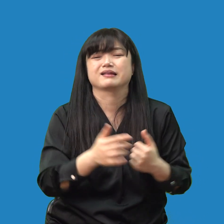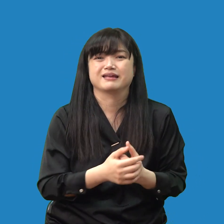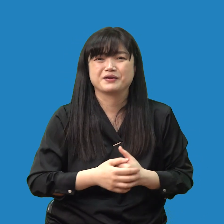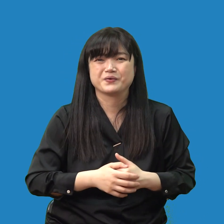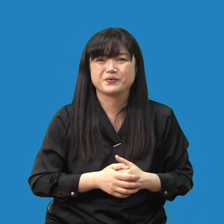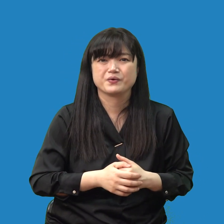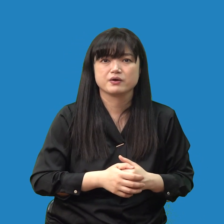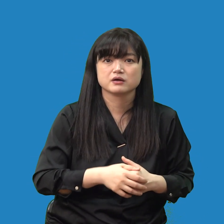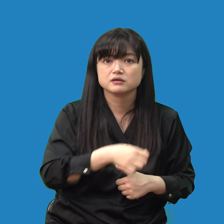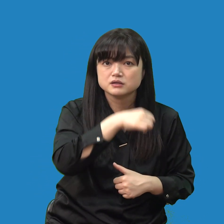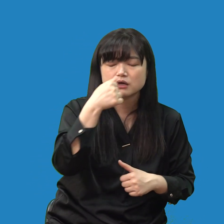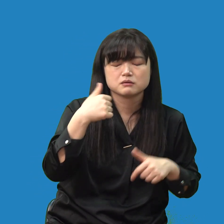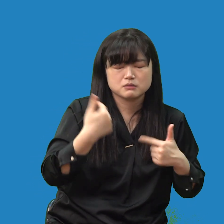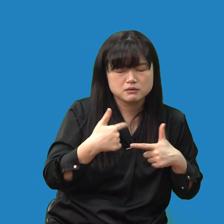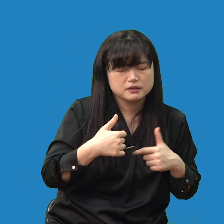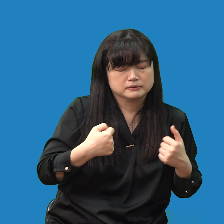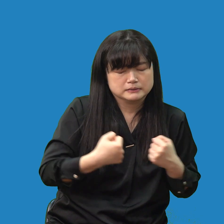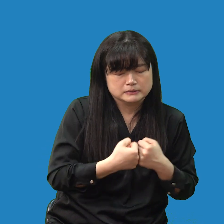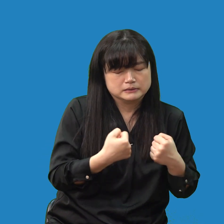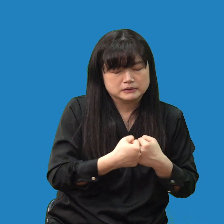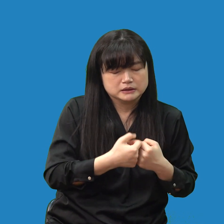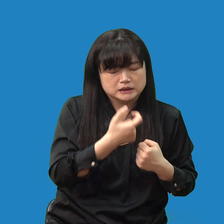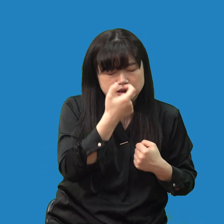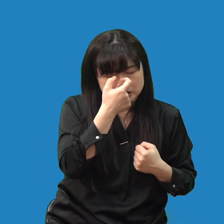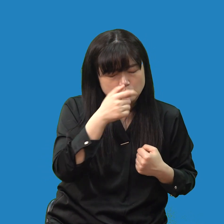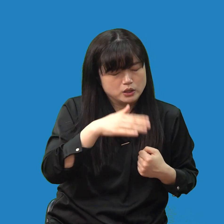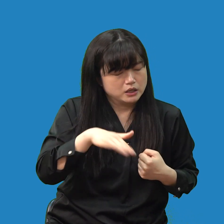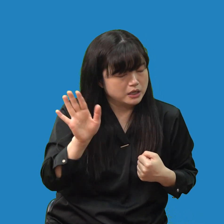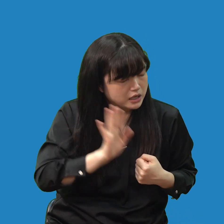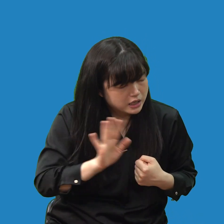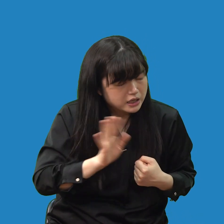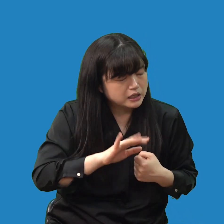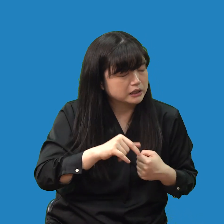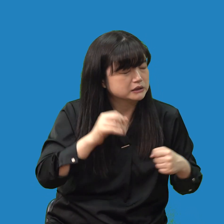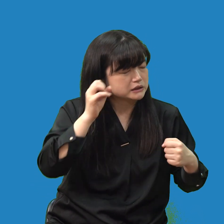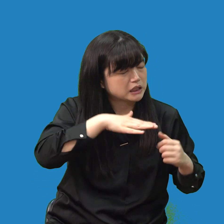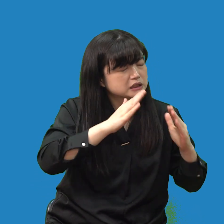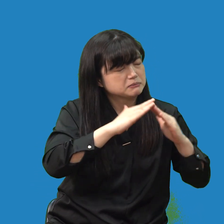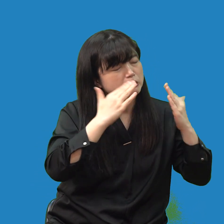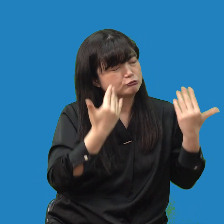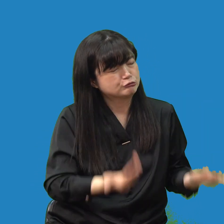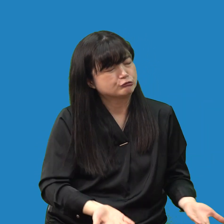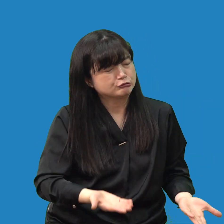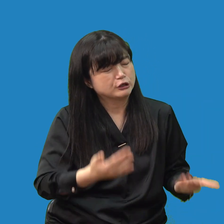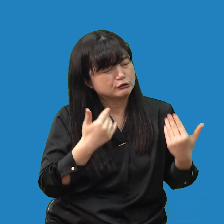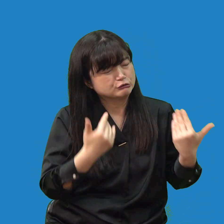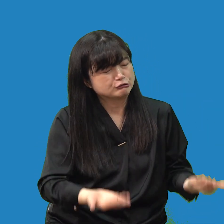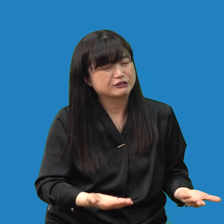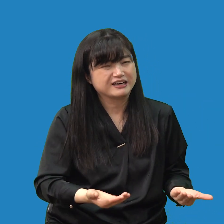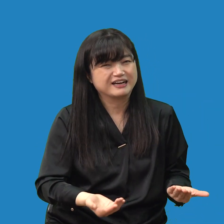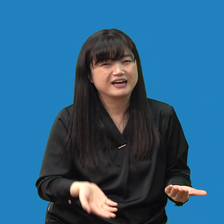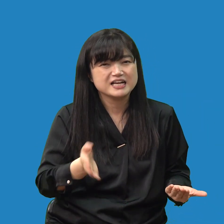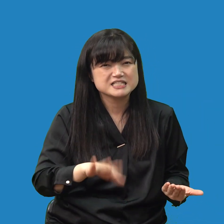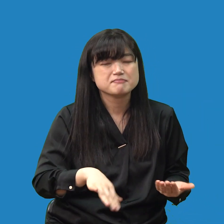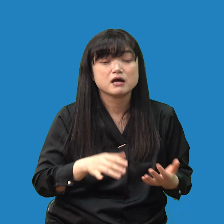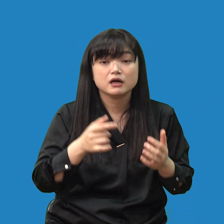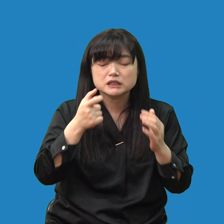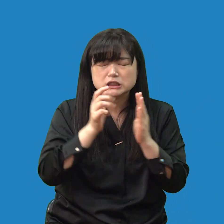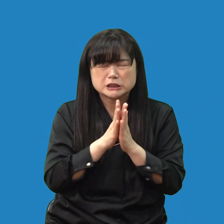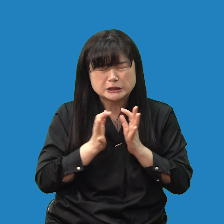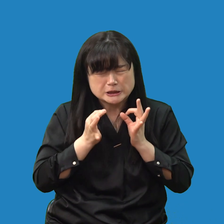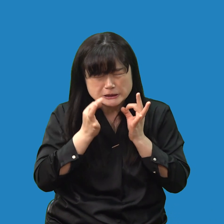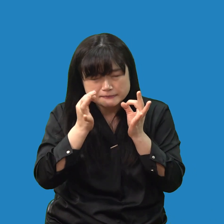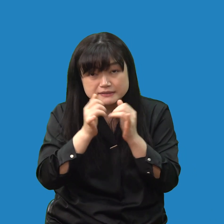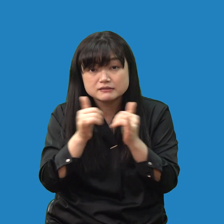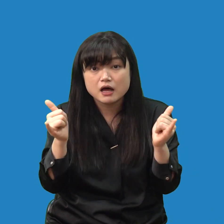아닙니다. 매일매일 싸우신답니다. 기도 안 나가고 싶은 마음과. 그렇게 기도하는 사람, 기도에 힘쓰는